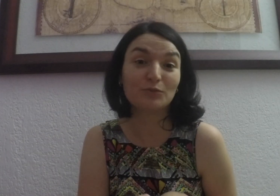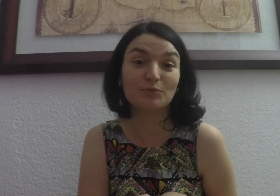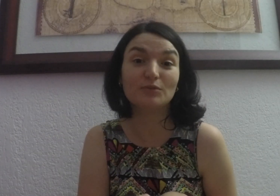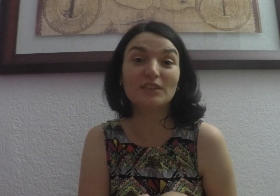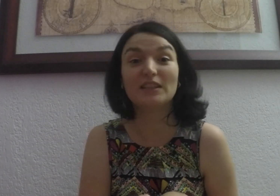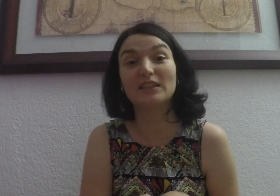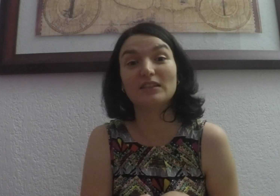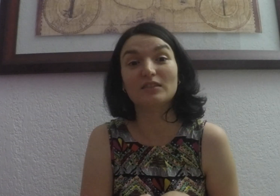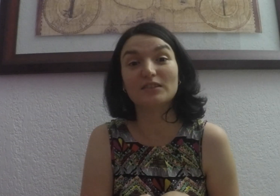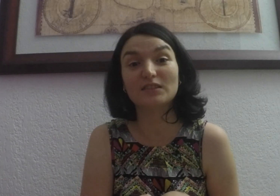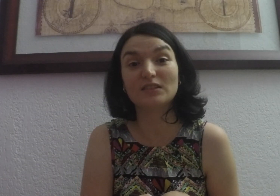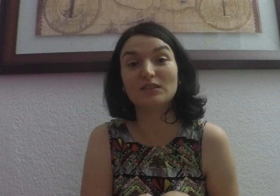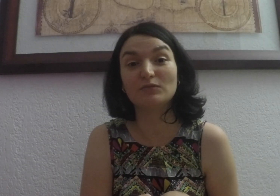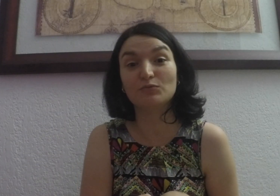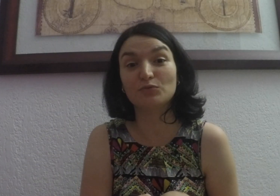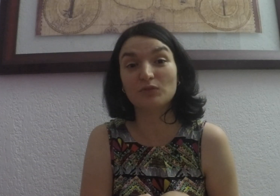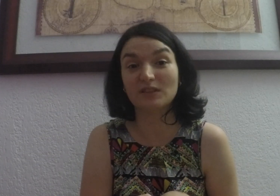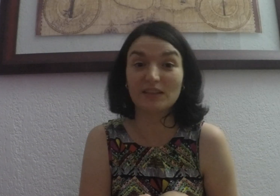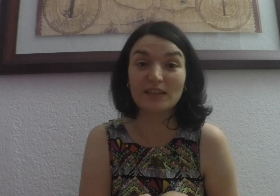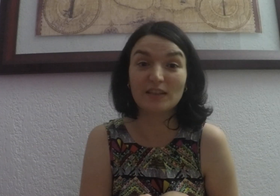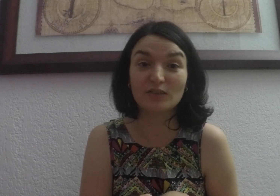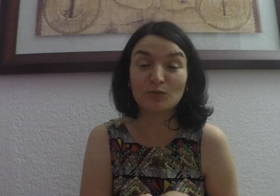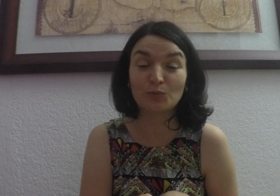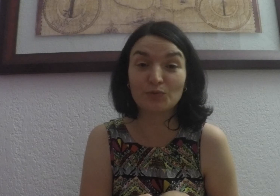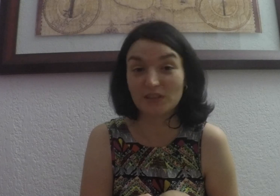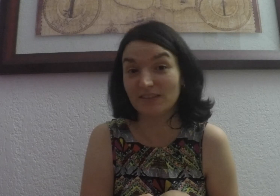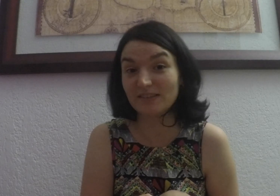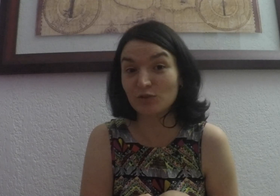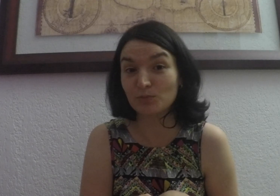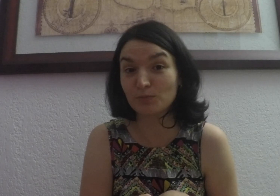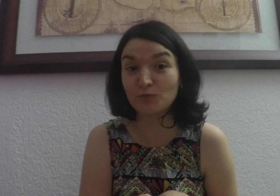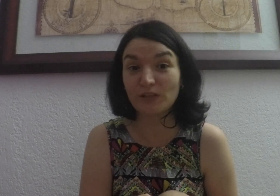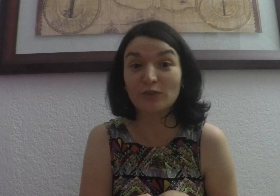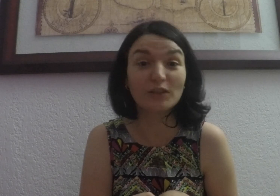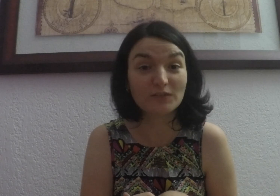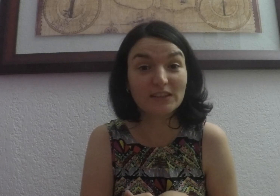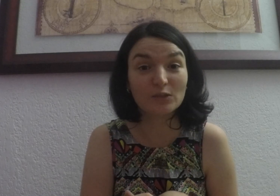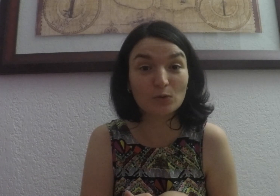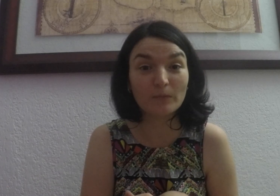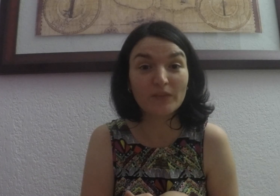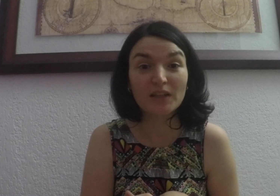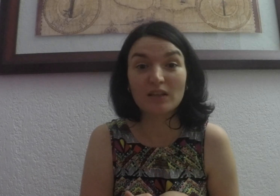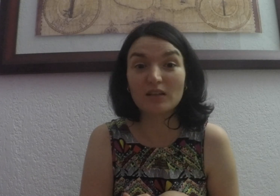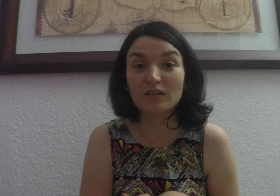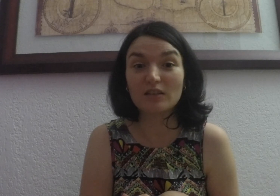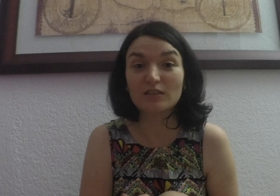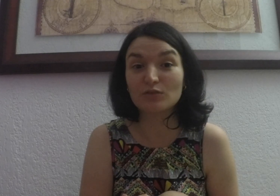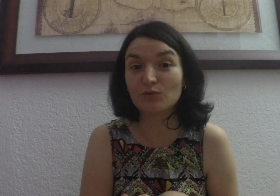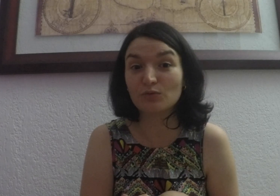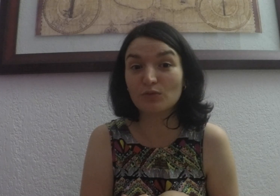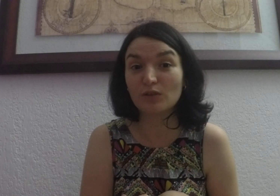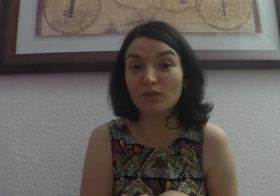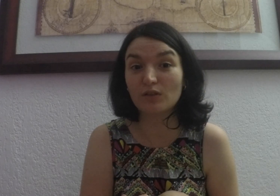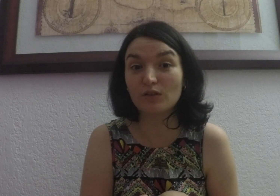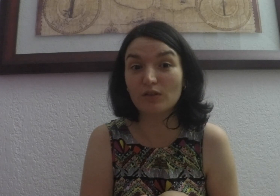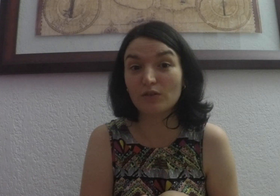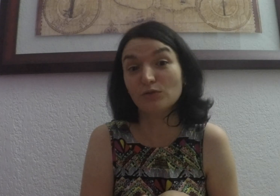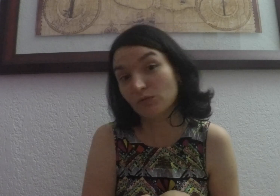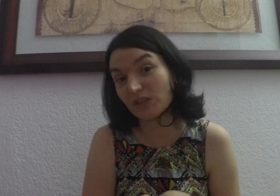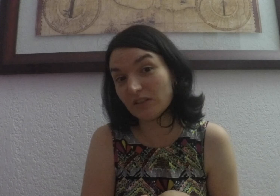d'habitude. Et si vous souhaitez, ce qu'on fait, c'est que je peux vous faire une autre vidéo sur une comptine